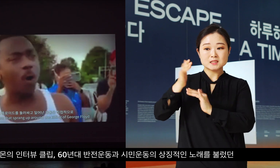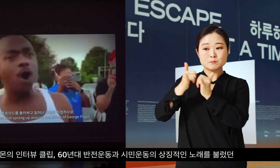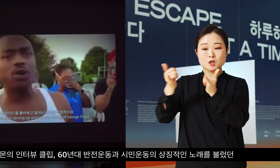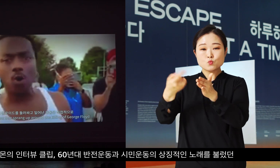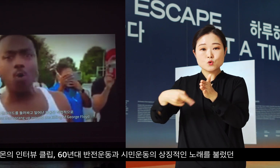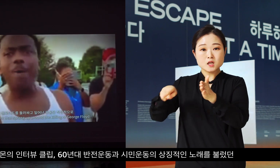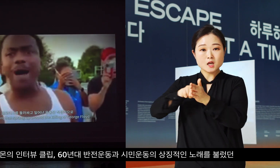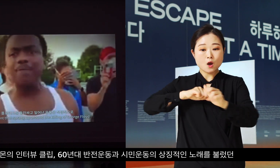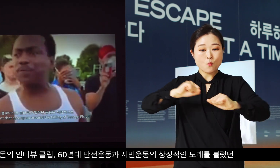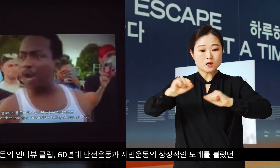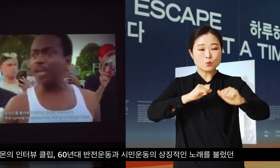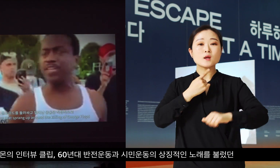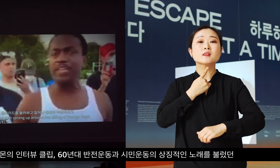니나 시몬의 인터뷰 클립,